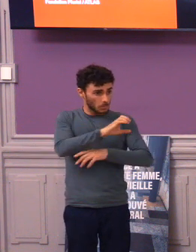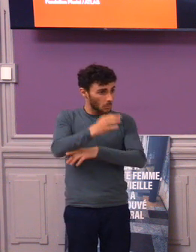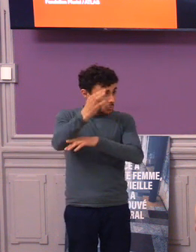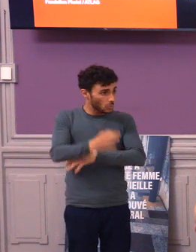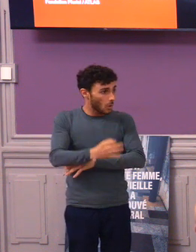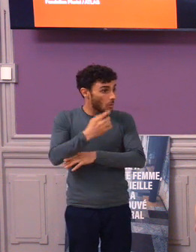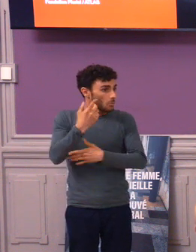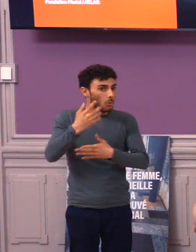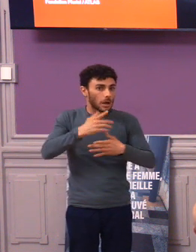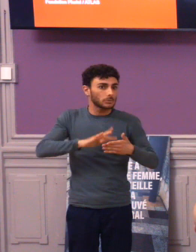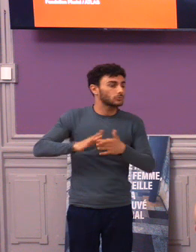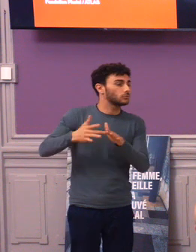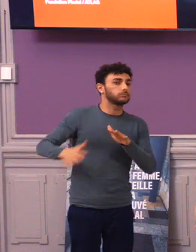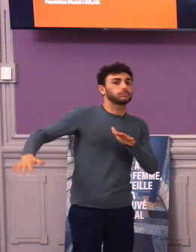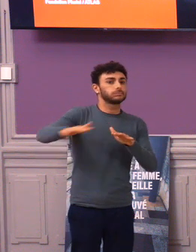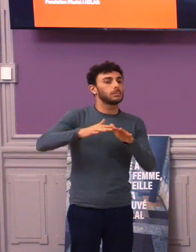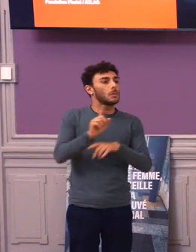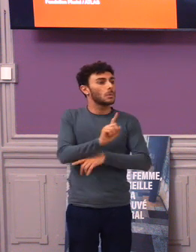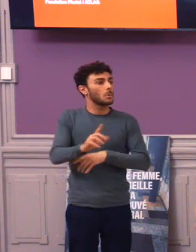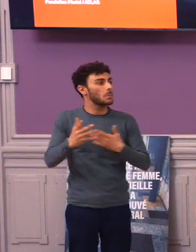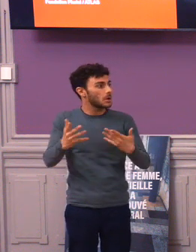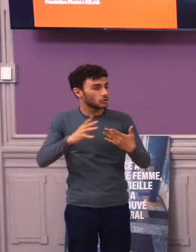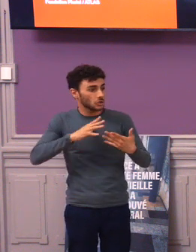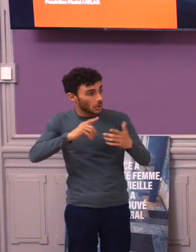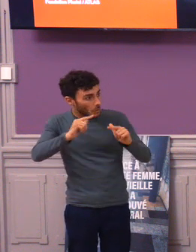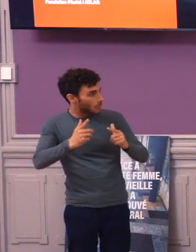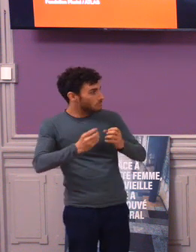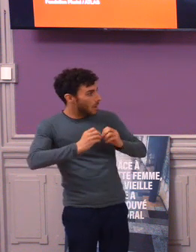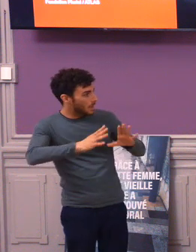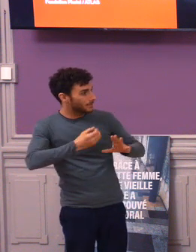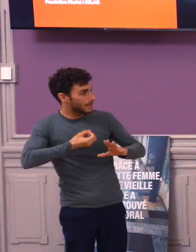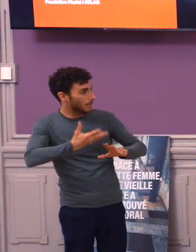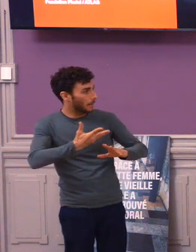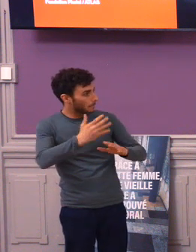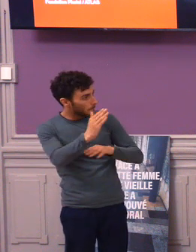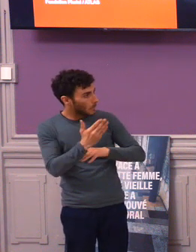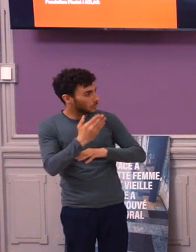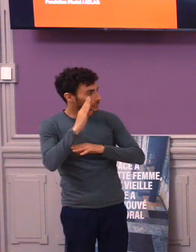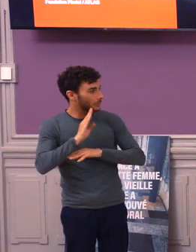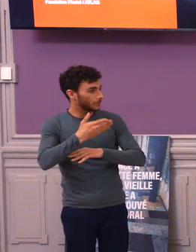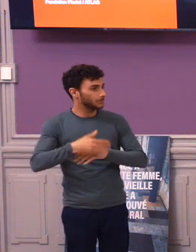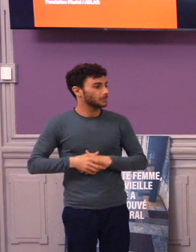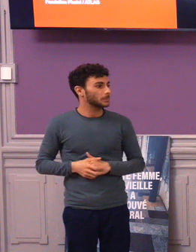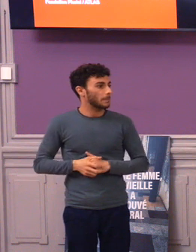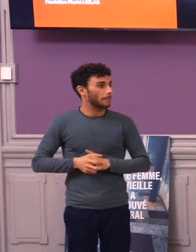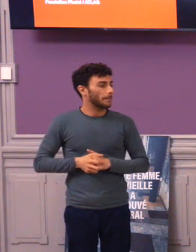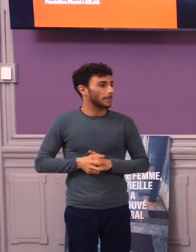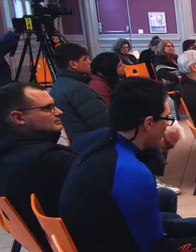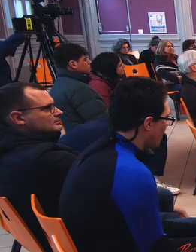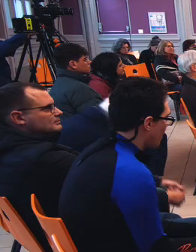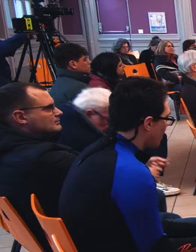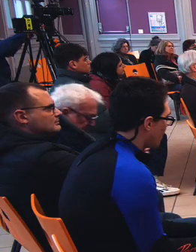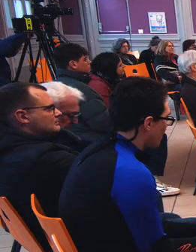partout mais on se devait des exemplaires je crois que on l'a été voilà je vous laisse la parole pour nos exposer un petit peu ça façon positive bien sûr